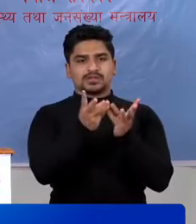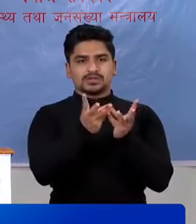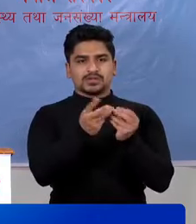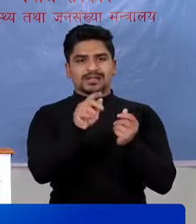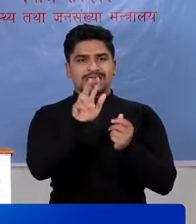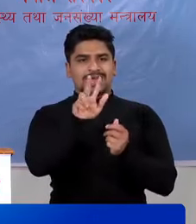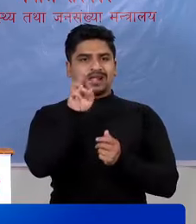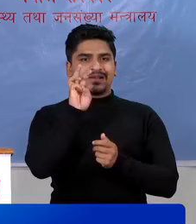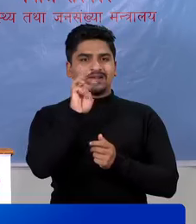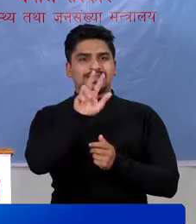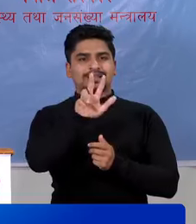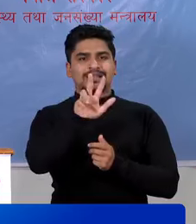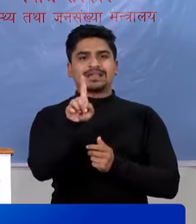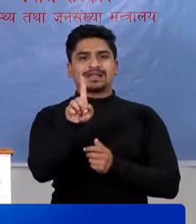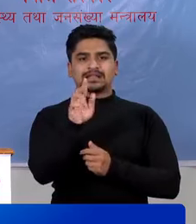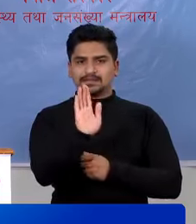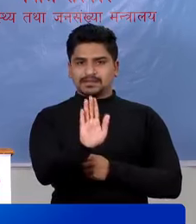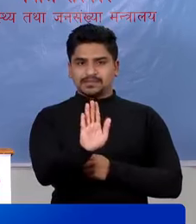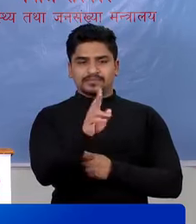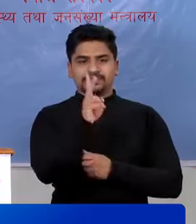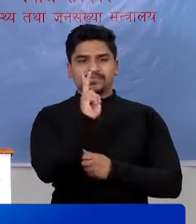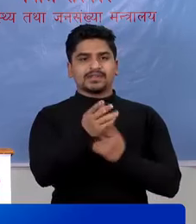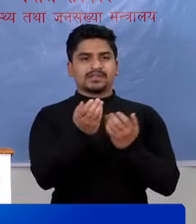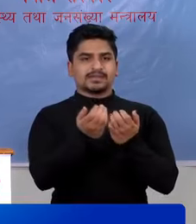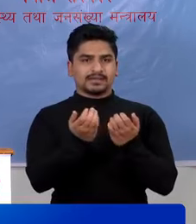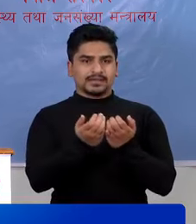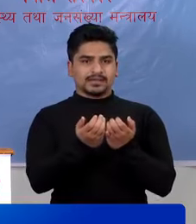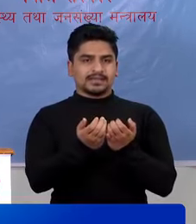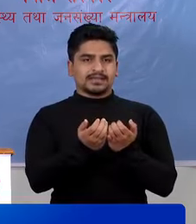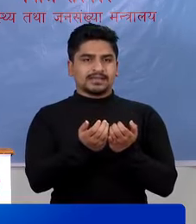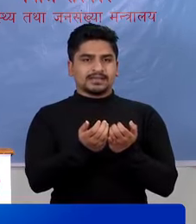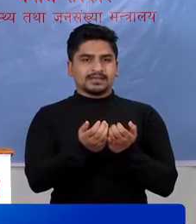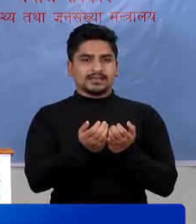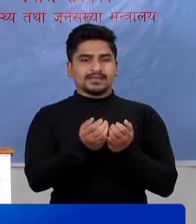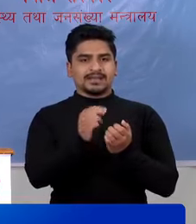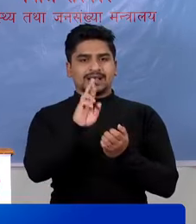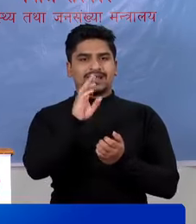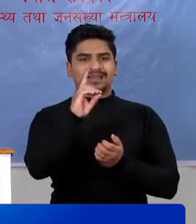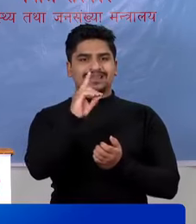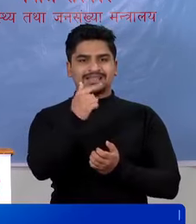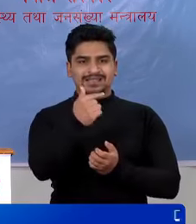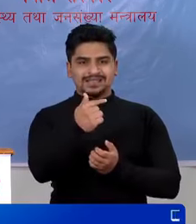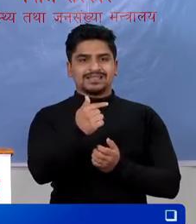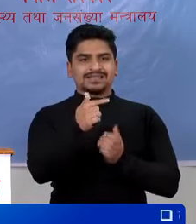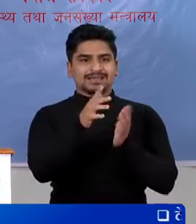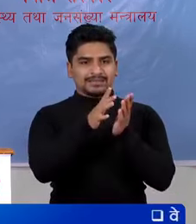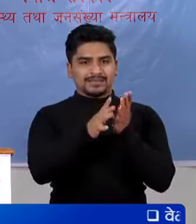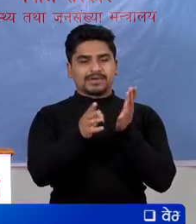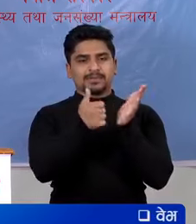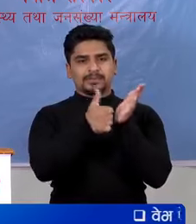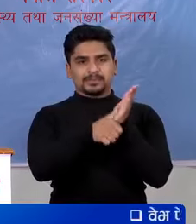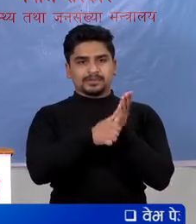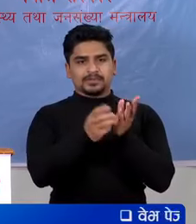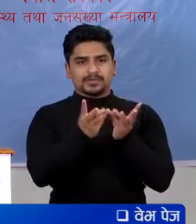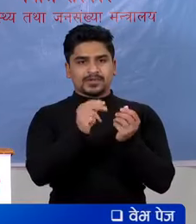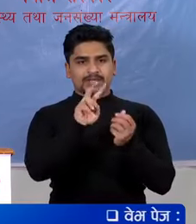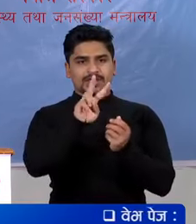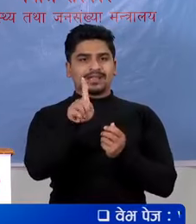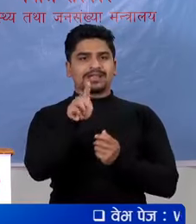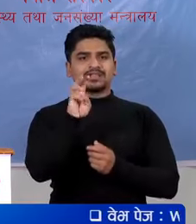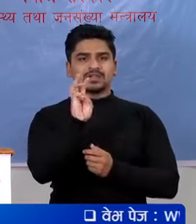8,081 छू। तेसे गरी रैपिड डिग्नोस्टिक टेस्ट बाट भएको परिक्षेन को संख्या